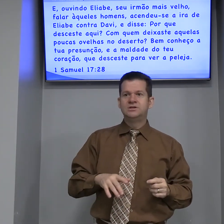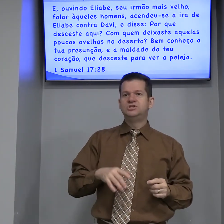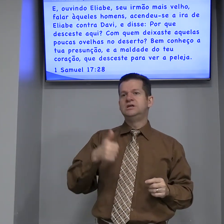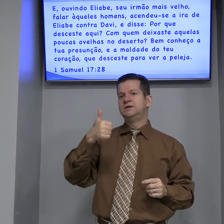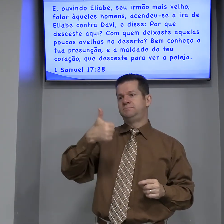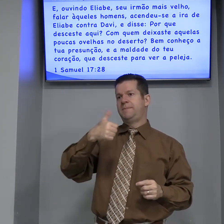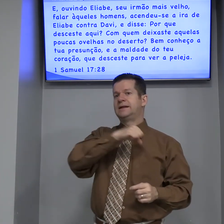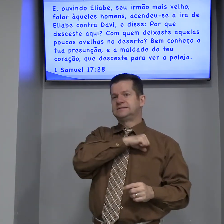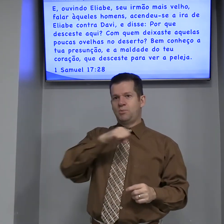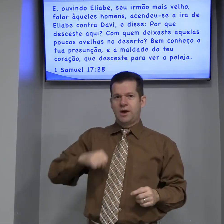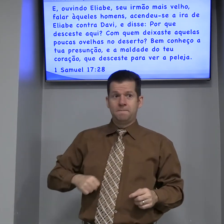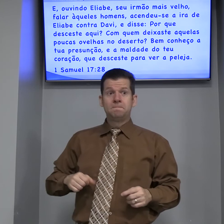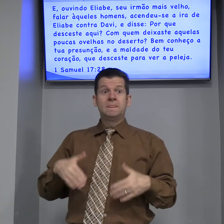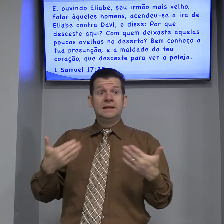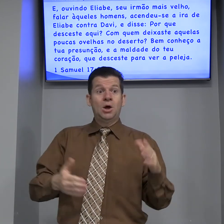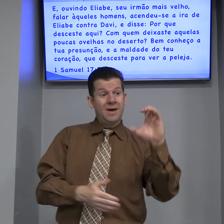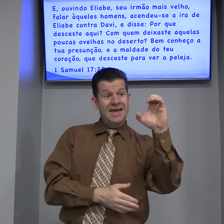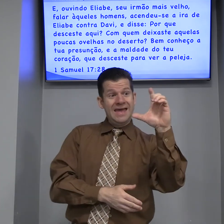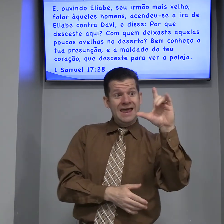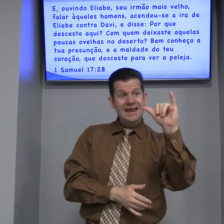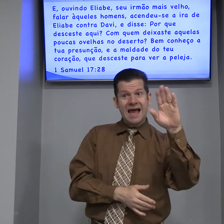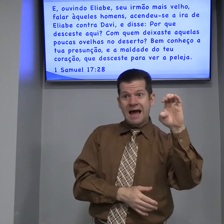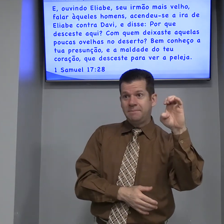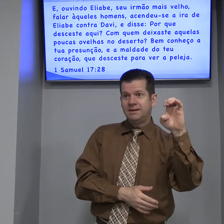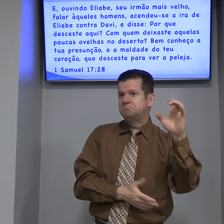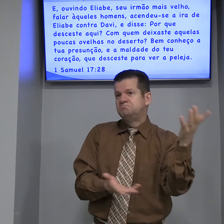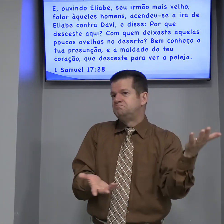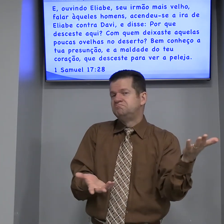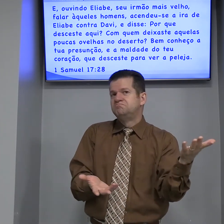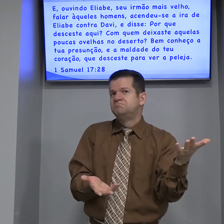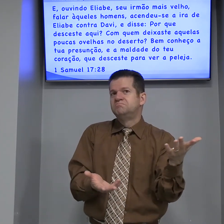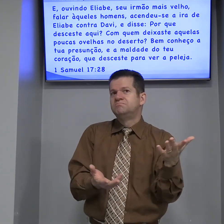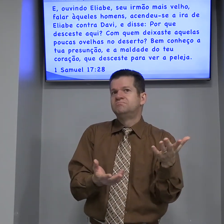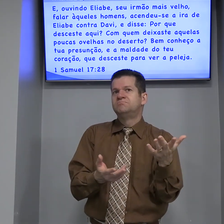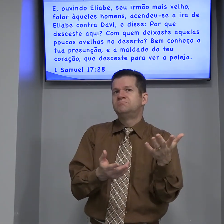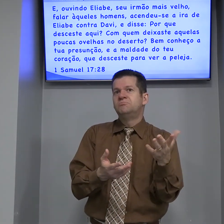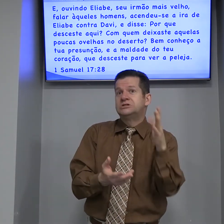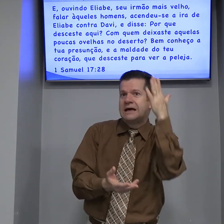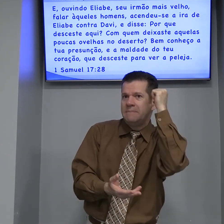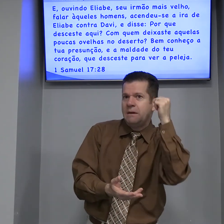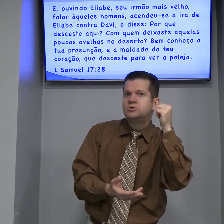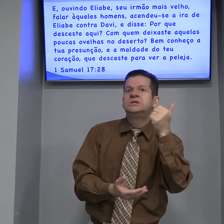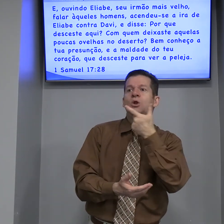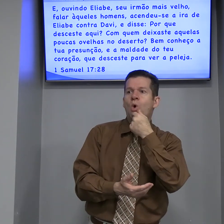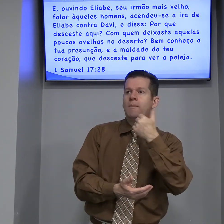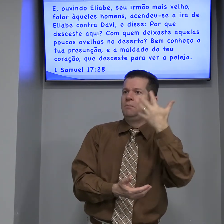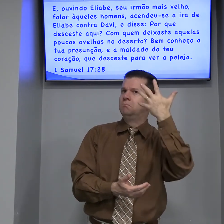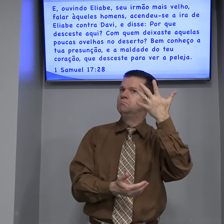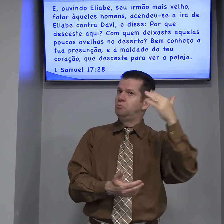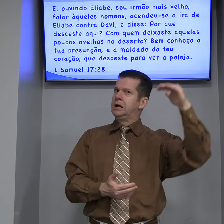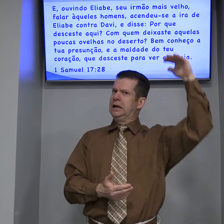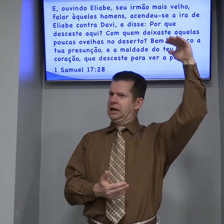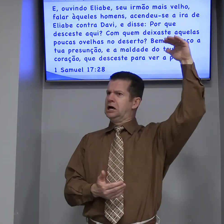de 1 Samuel. Então, Eliabe, nós sabemos que um homem